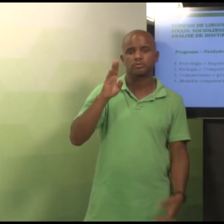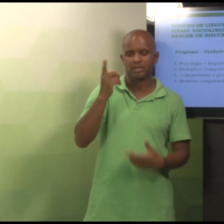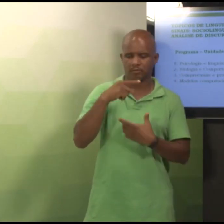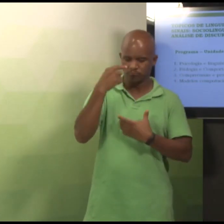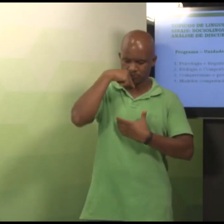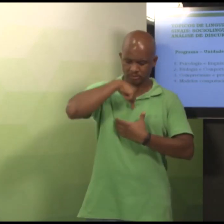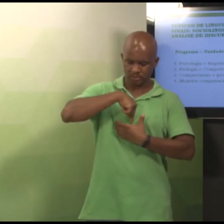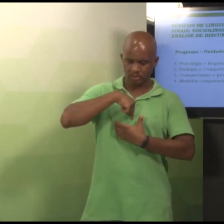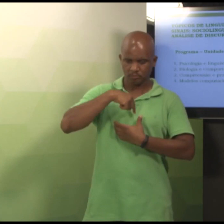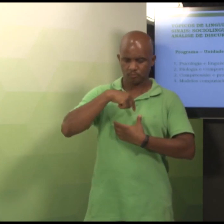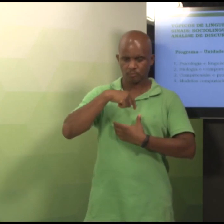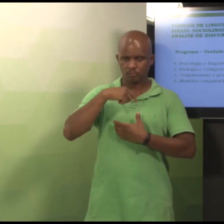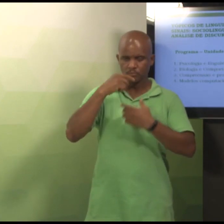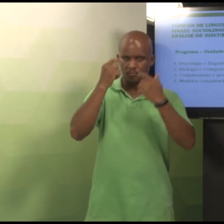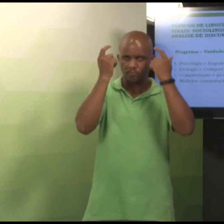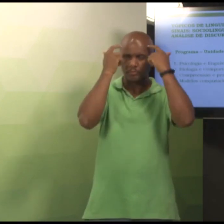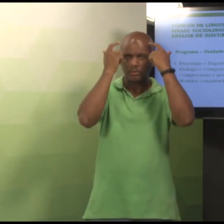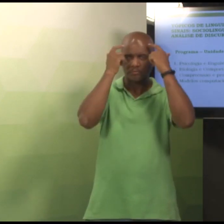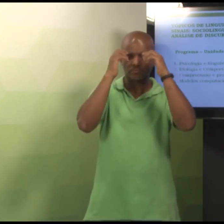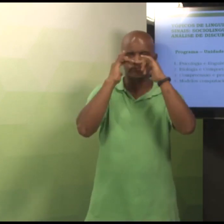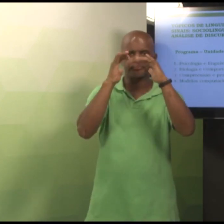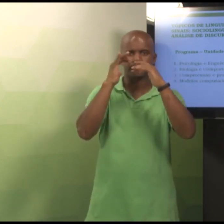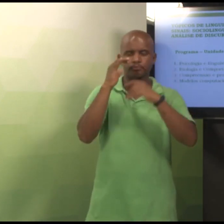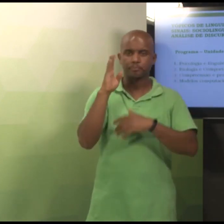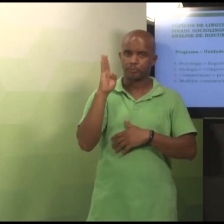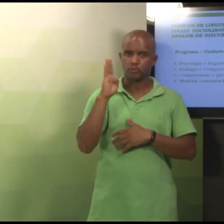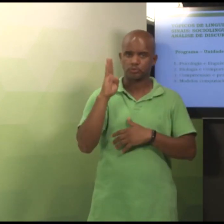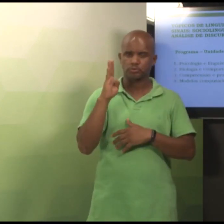Segundo, biologia